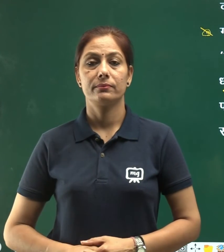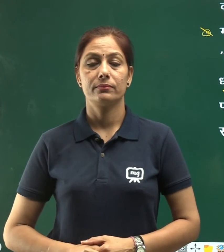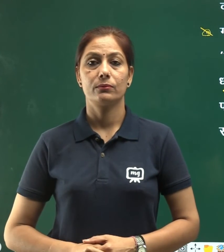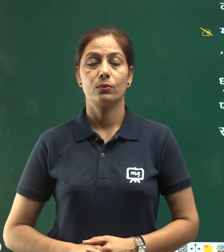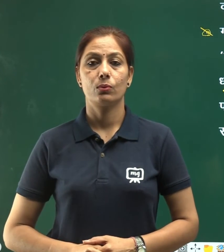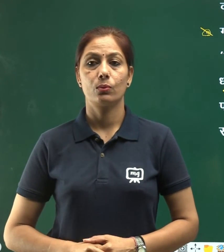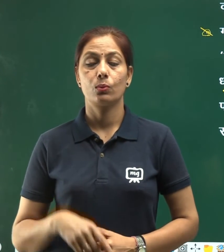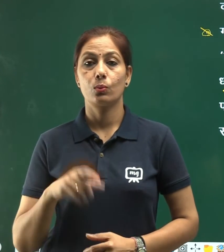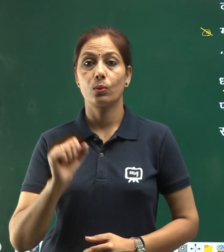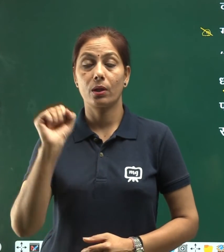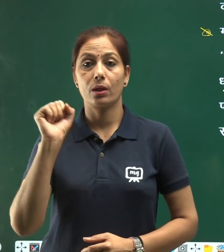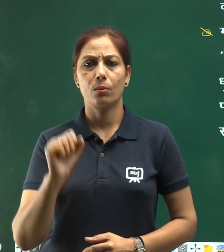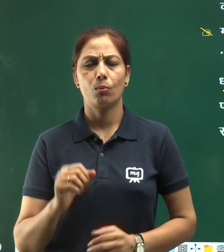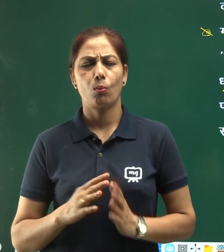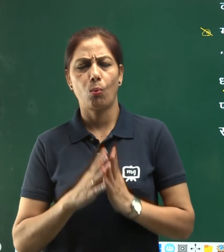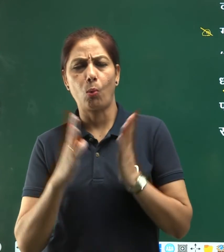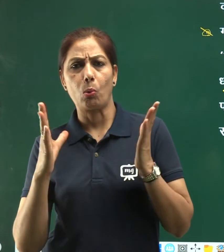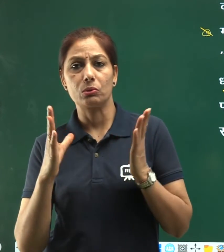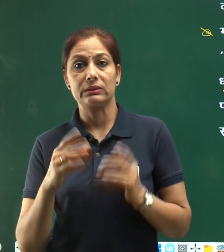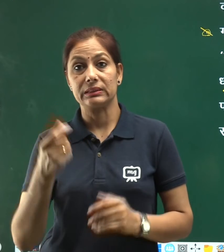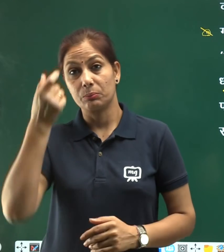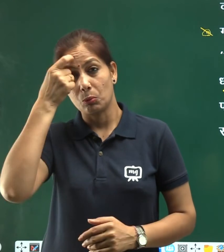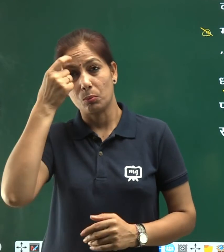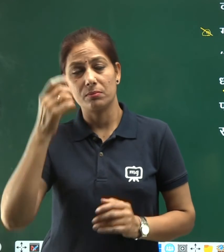उन्हें बहुत परेशान किया,